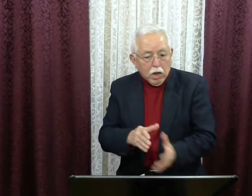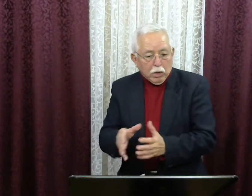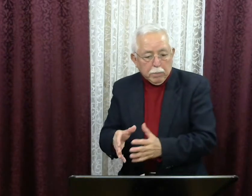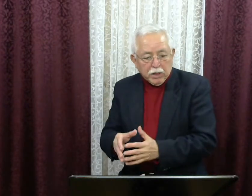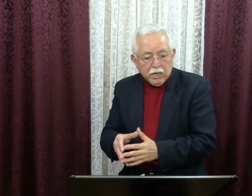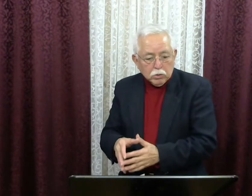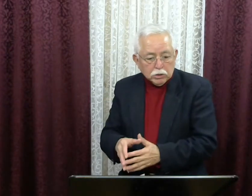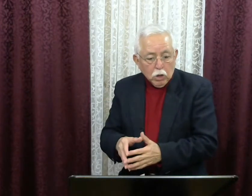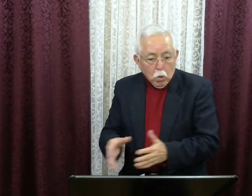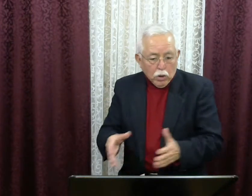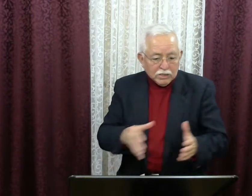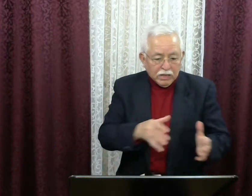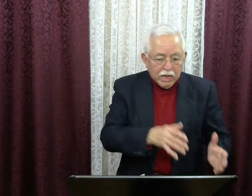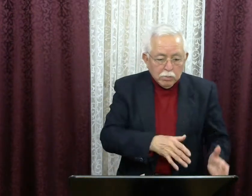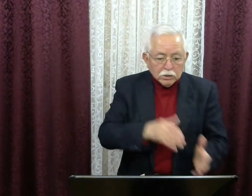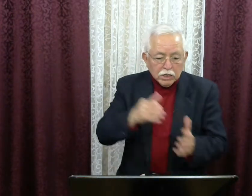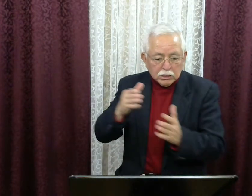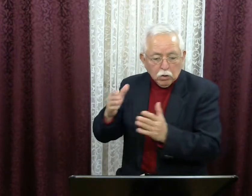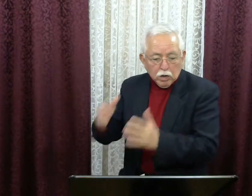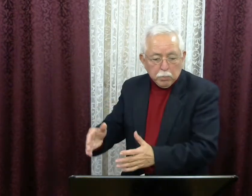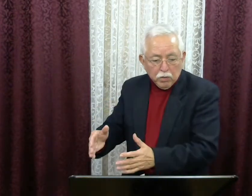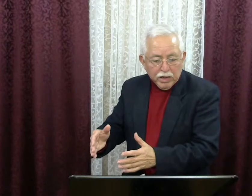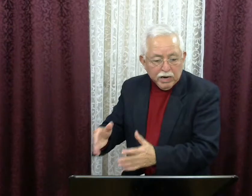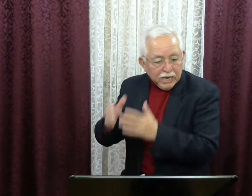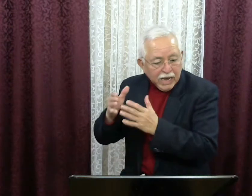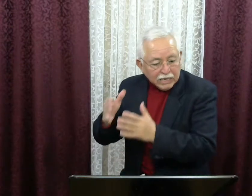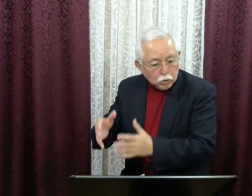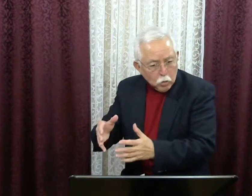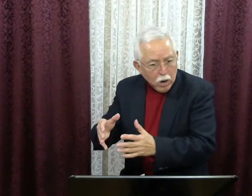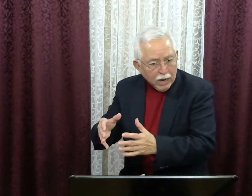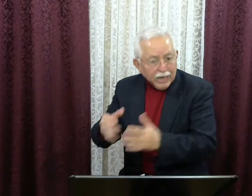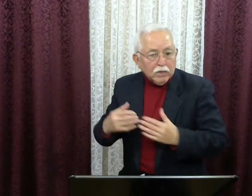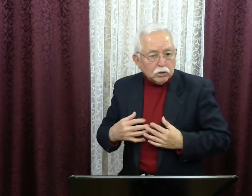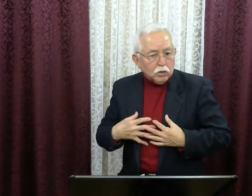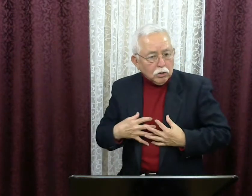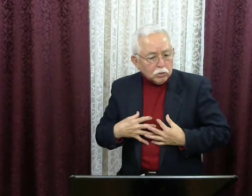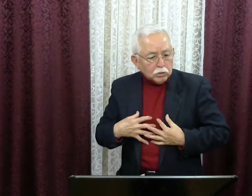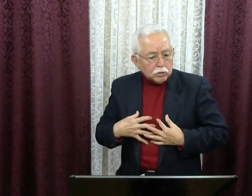que pedimos o entendemos, según el poder que actúa en nosotros.